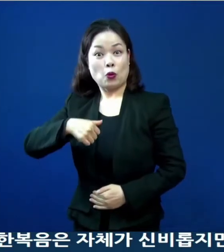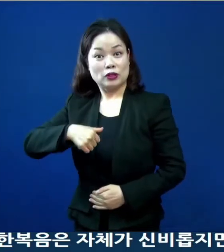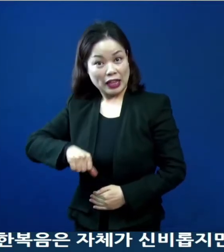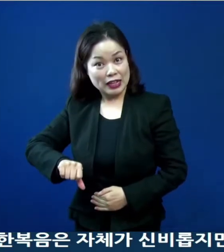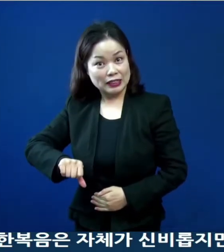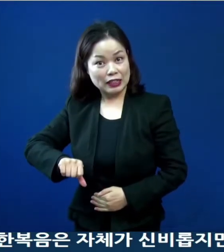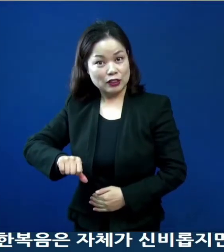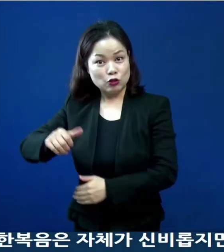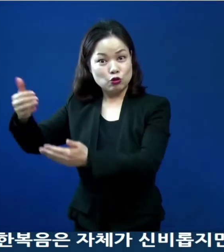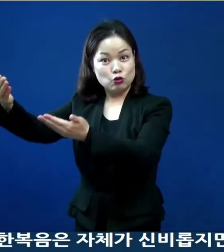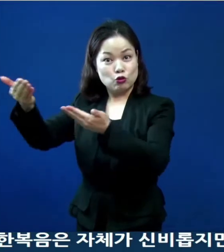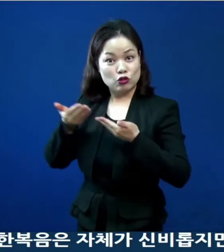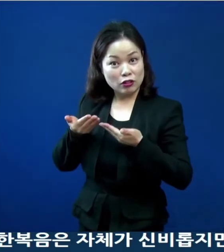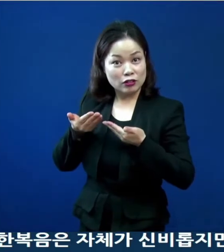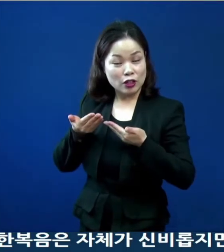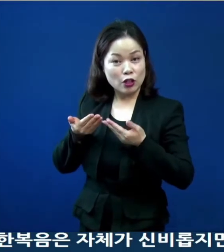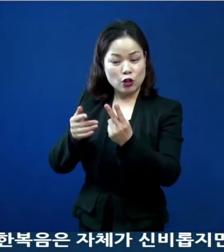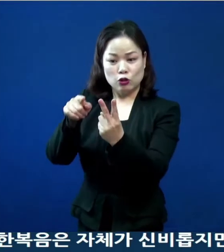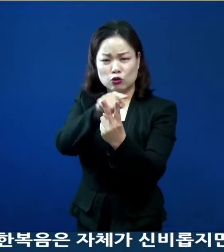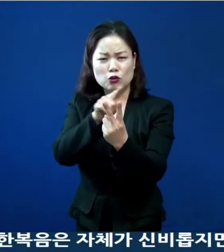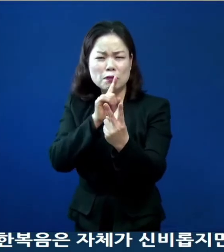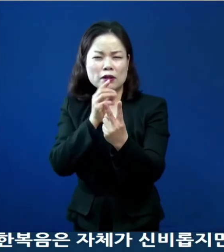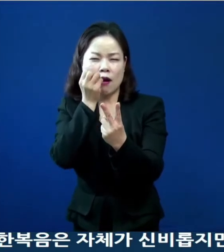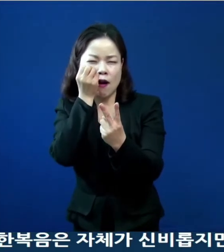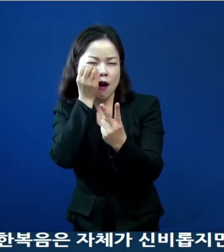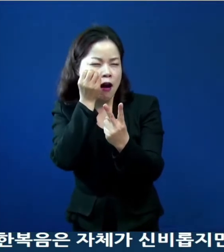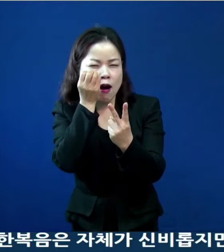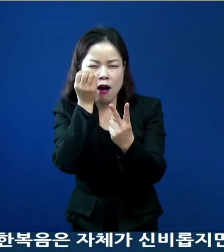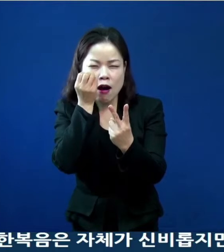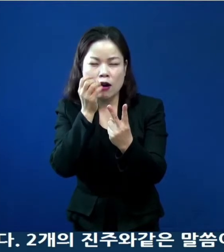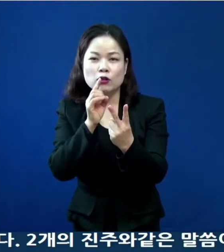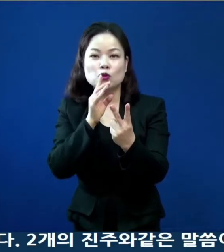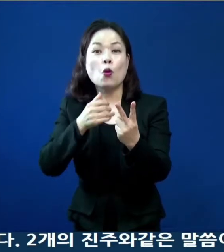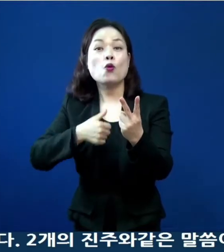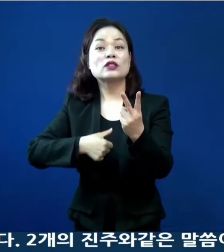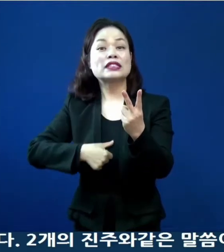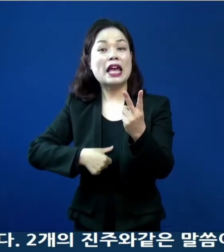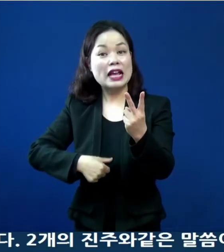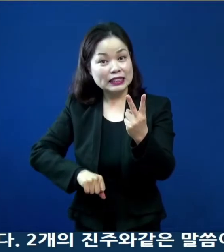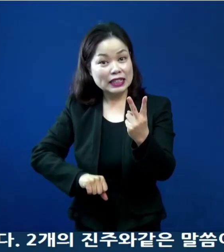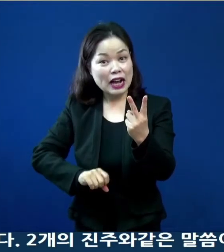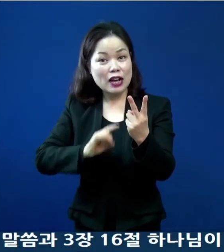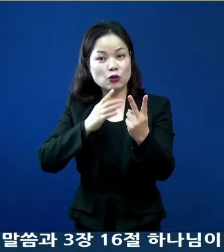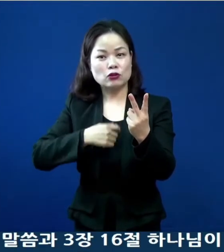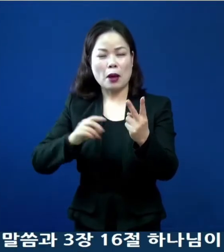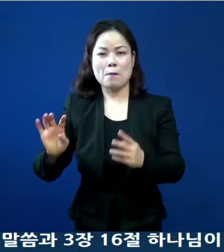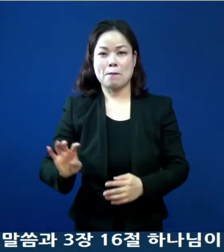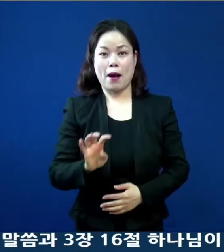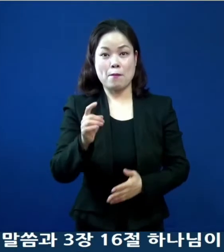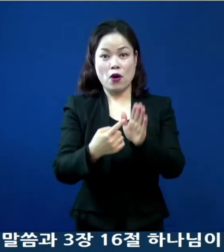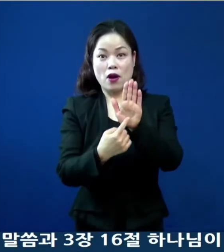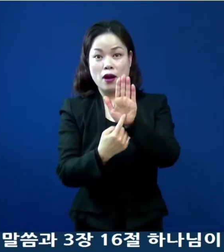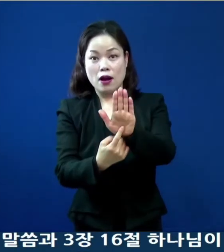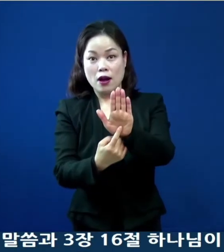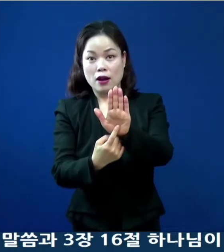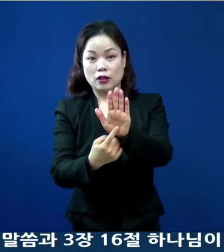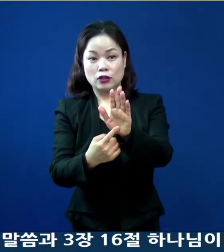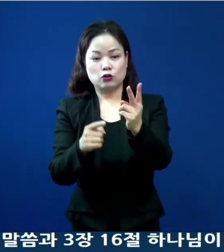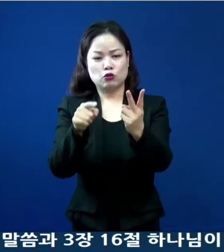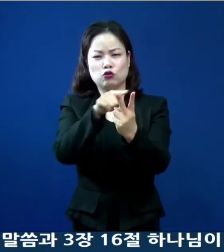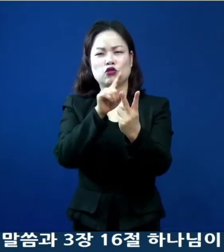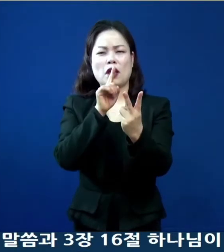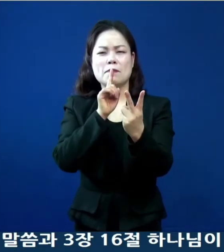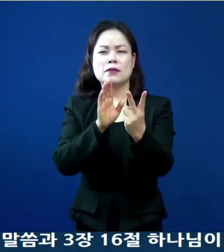독생자를 주셨어요. 두 말씀에 오묘하게도 독생자라는 말이 반복해서 나오고 있는데 이 두 개의